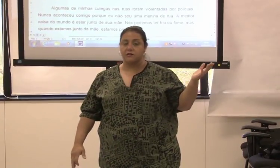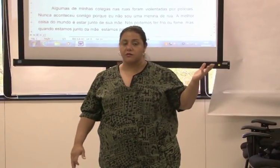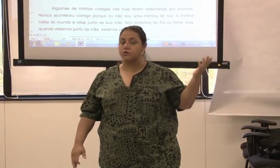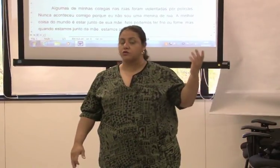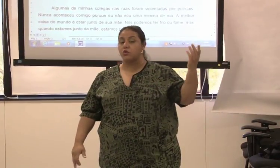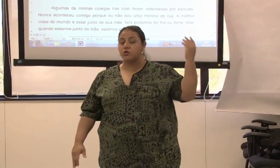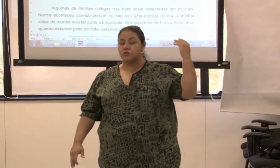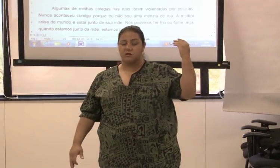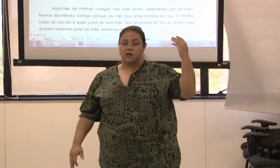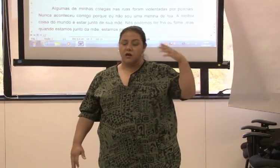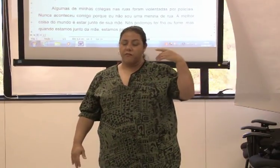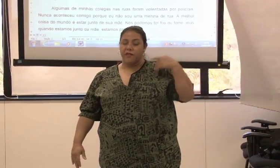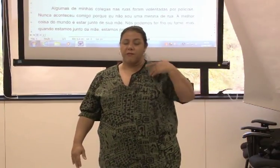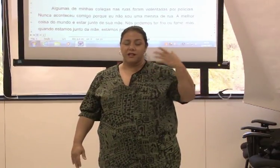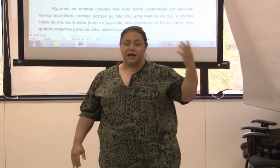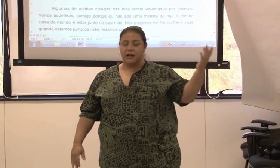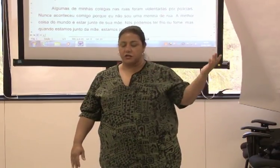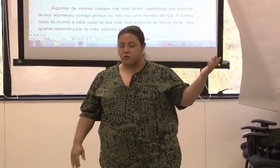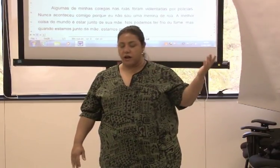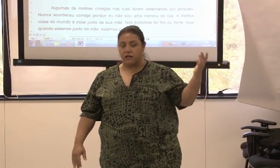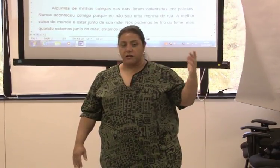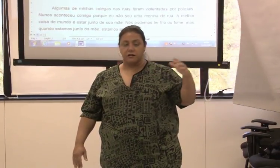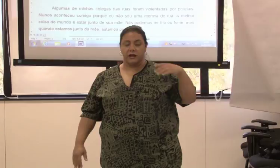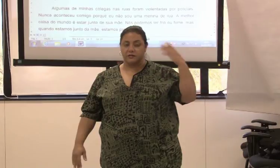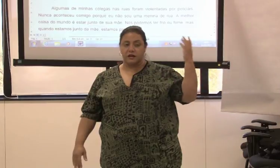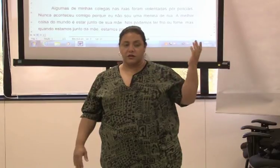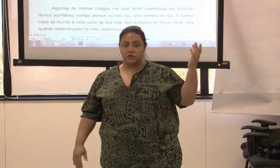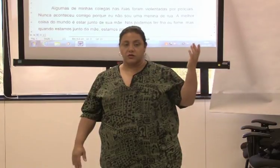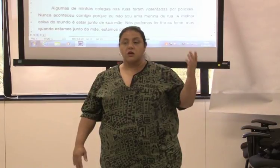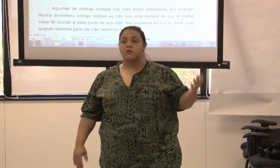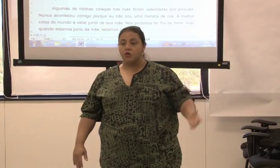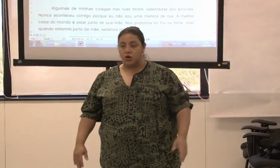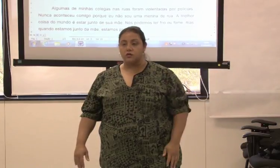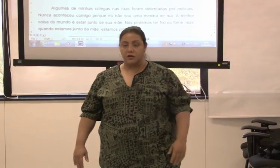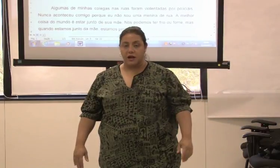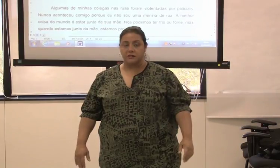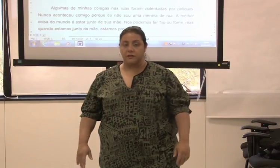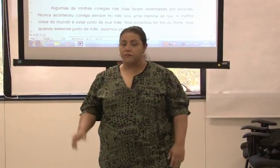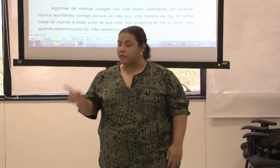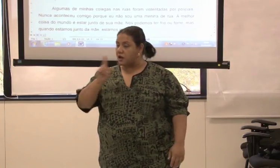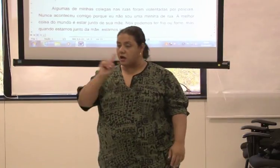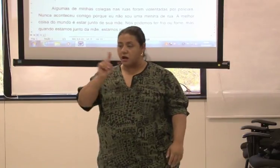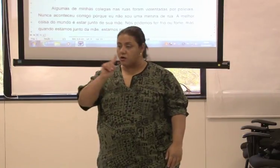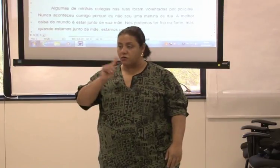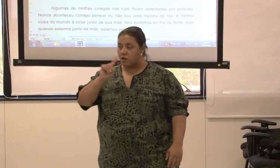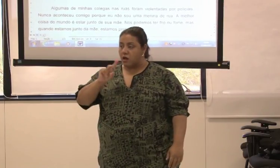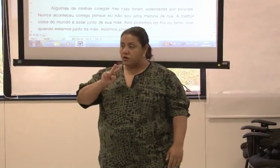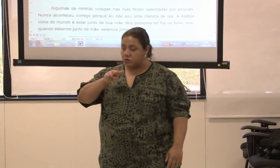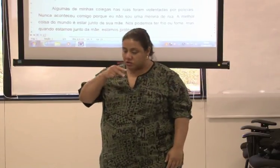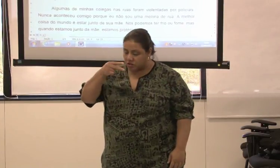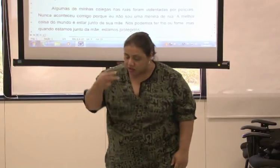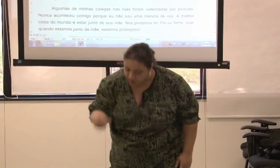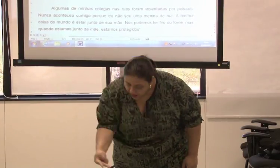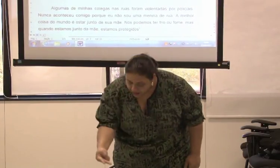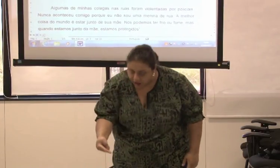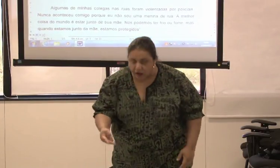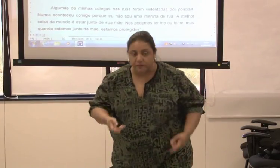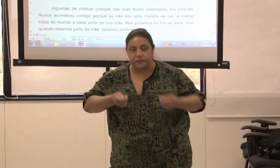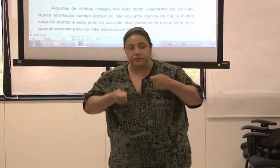os surdos da minha idade, 43 anos, todos fazem. Não nos deixeis cair